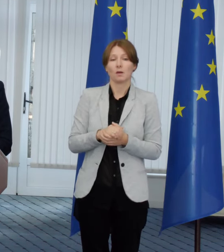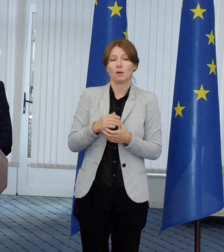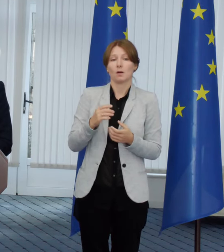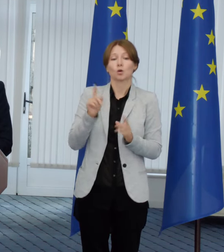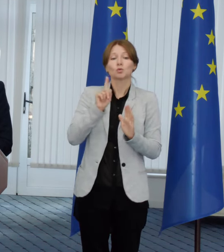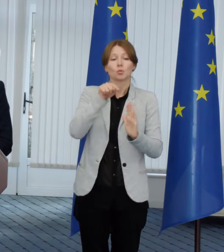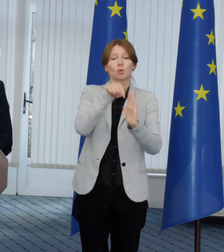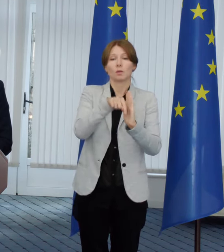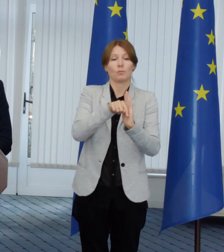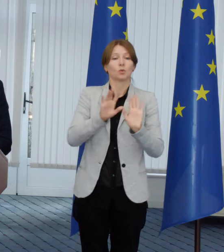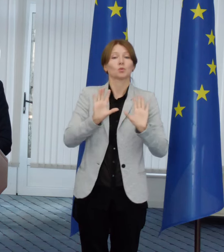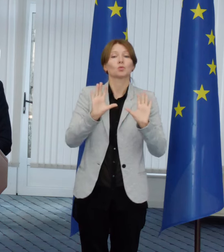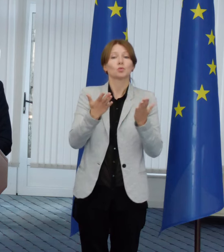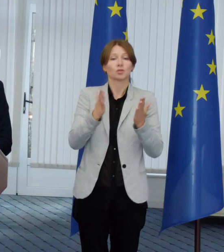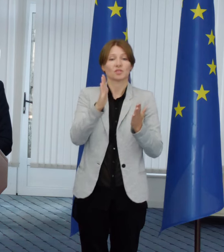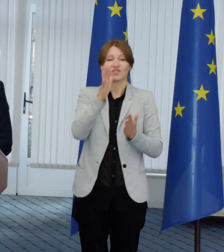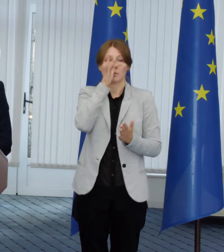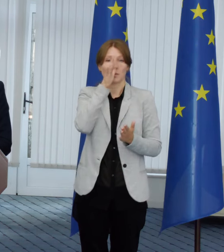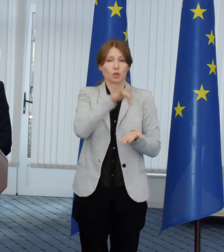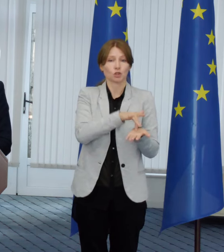întâmplă în municipiul Chișinău.